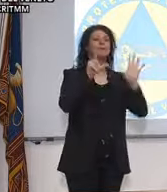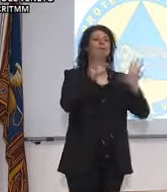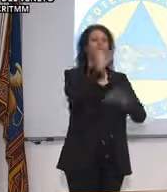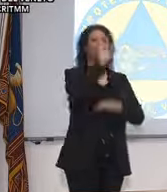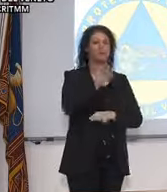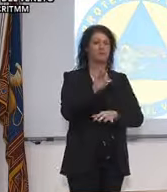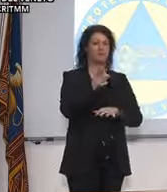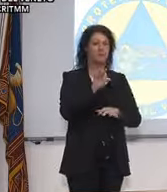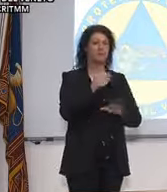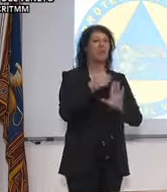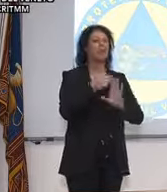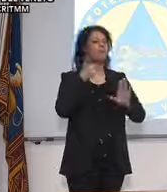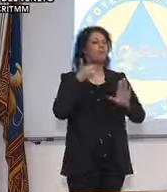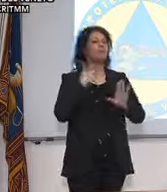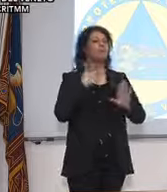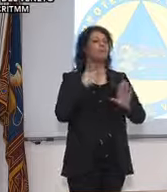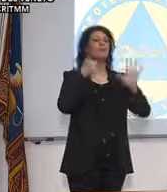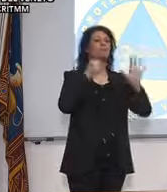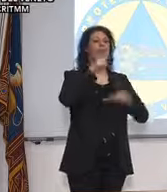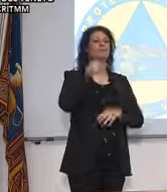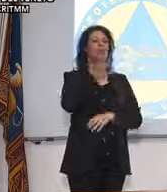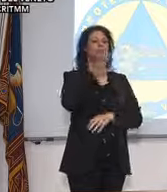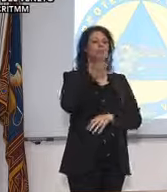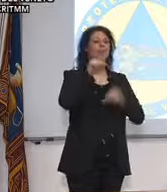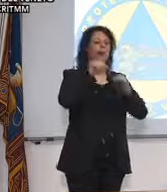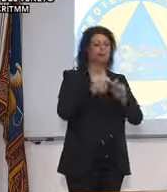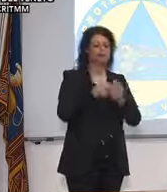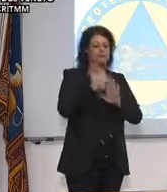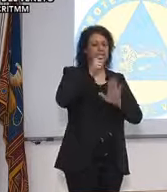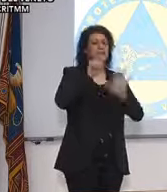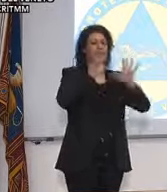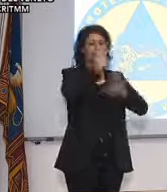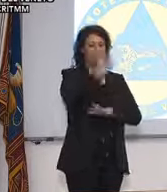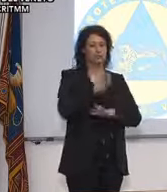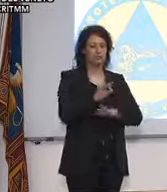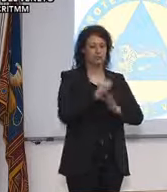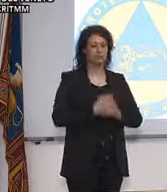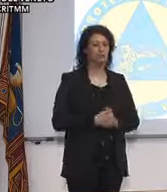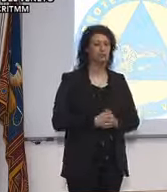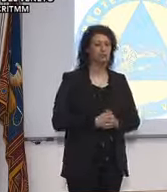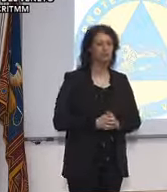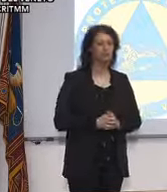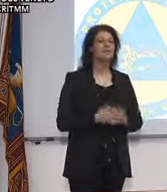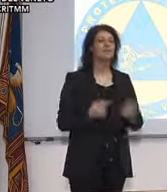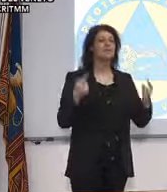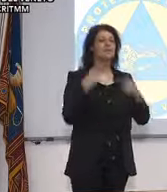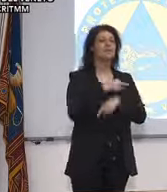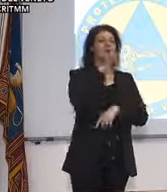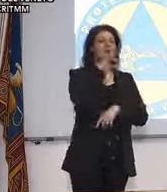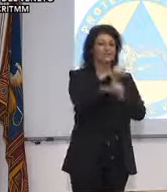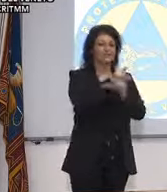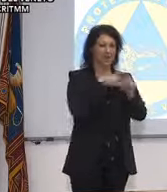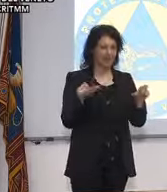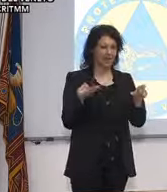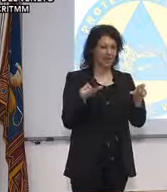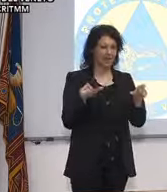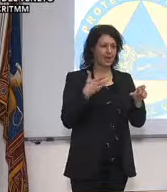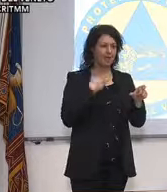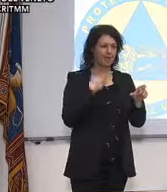al 6,5-6,4, insomma quindi siamo arrivati al 7%. Per quanto riguarda gli ospiti, rispetto